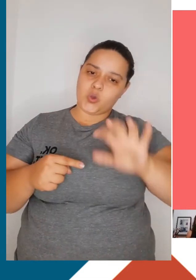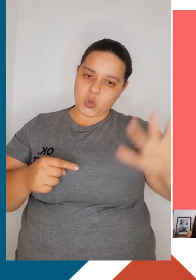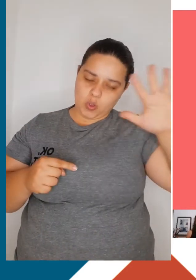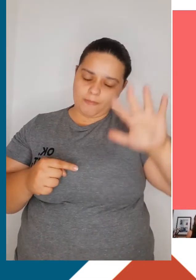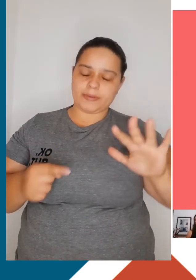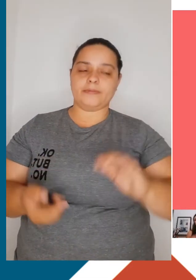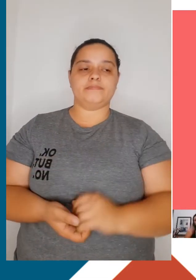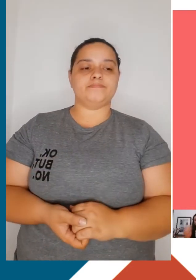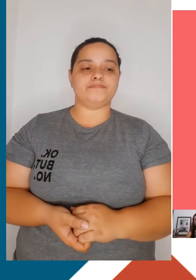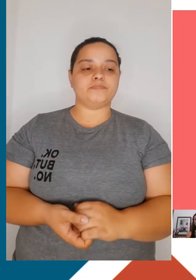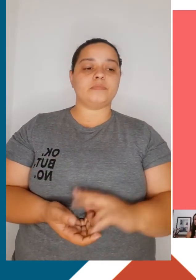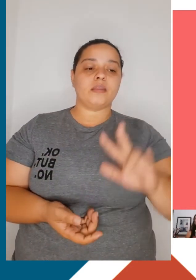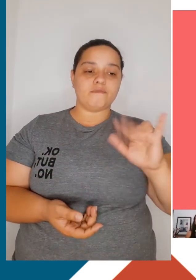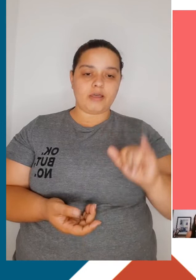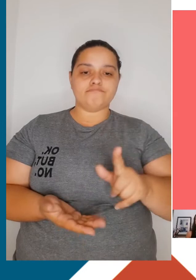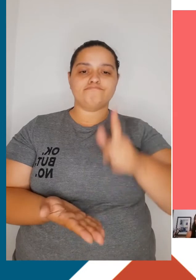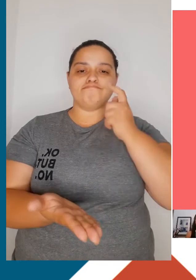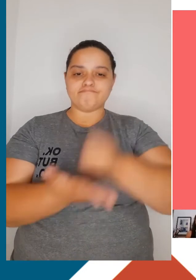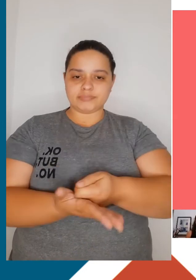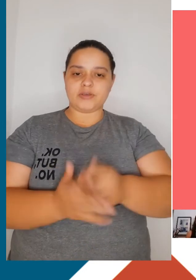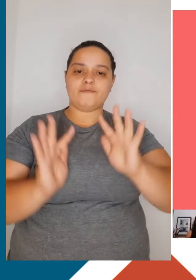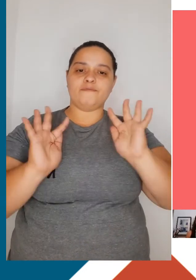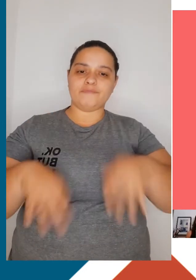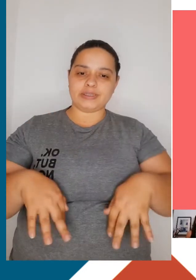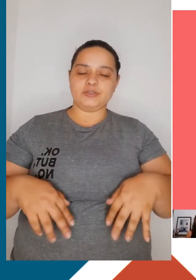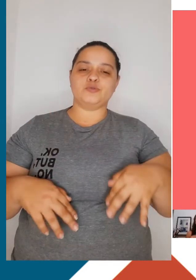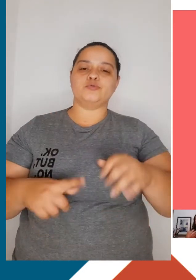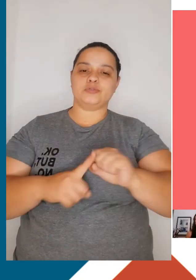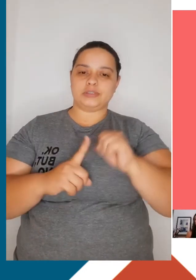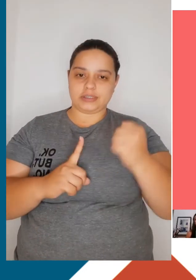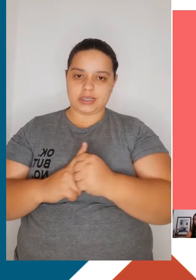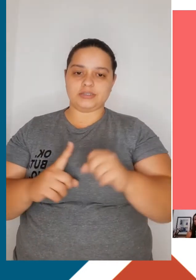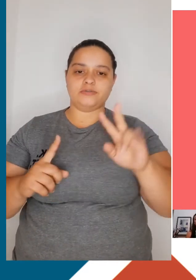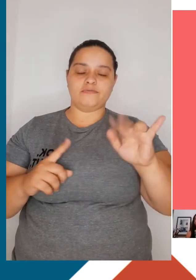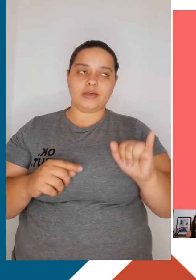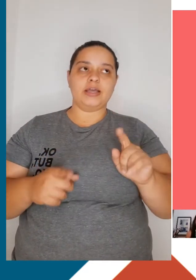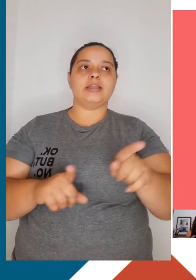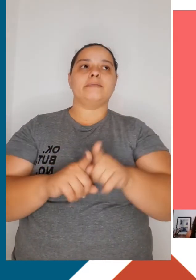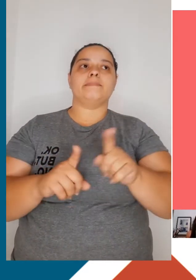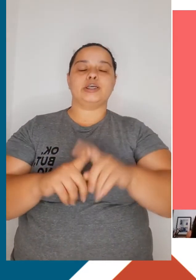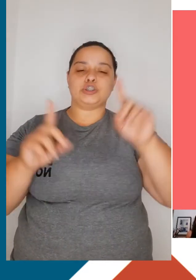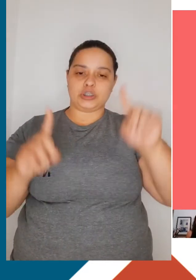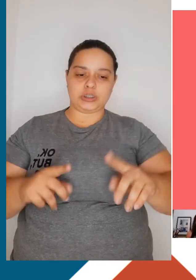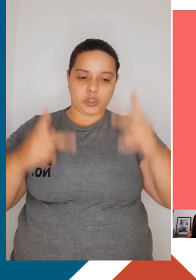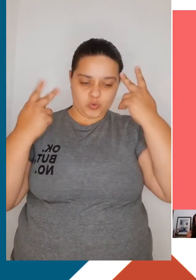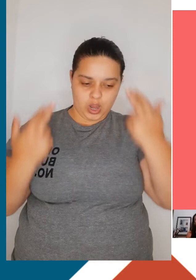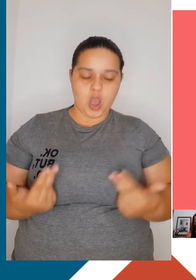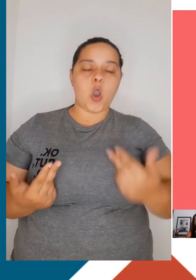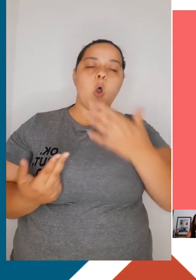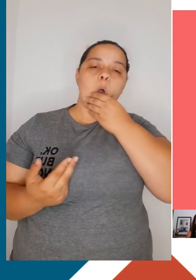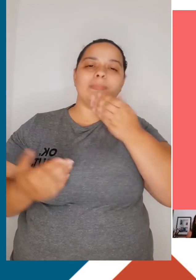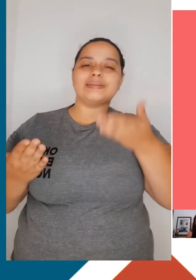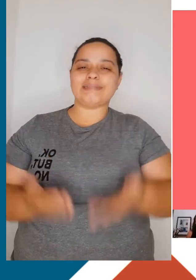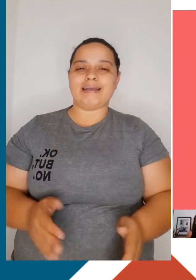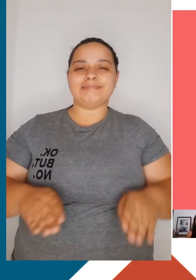Europa nesse período. Vai afirmar o fim da sociedade de ordens, vai reafirmar os direitos naturais, que todos os homens